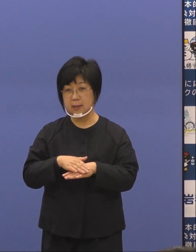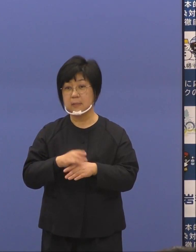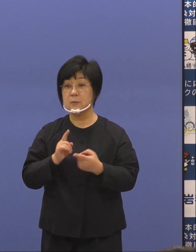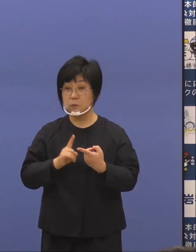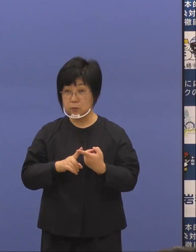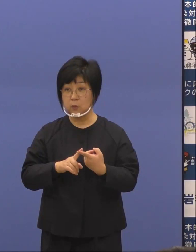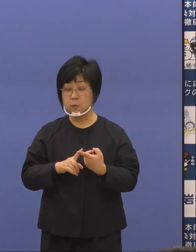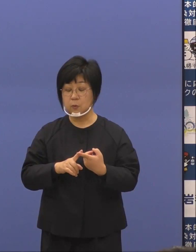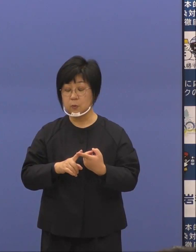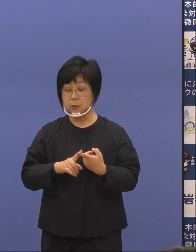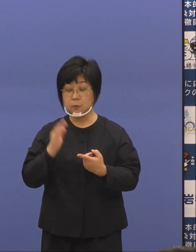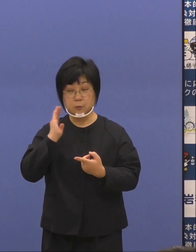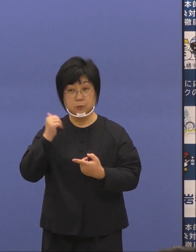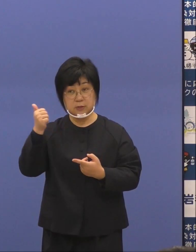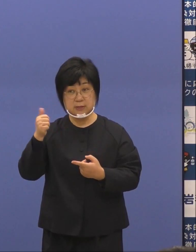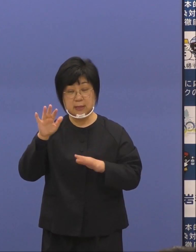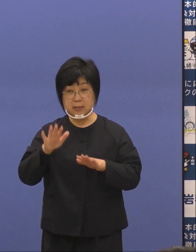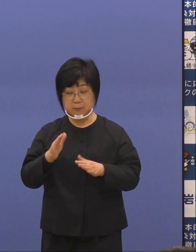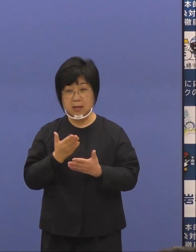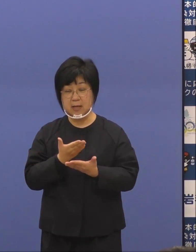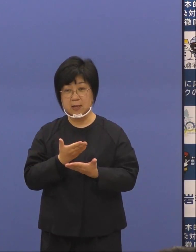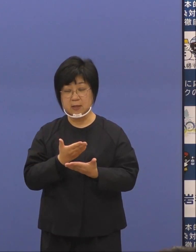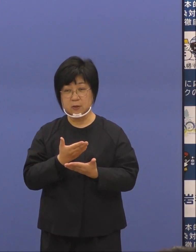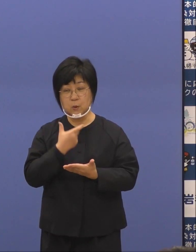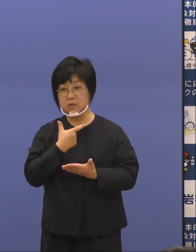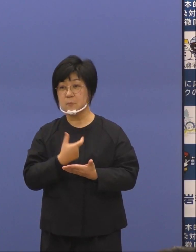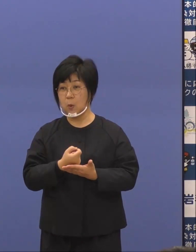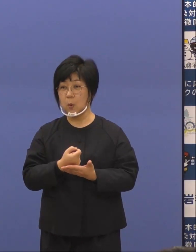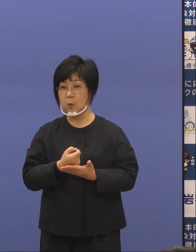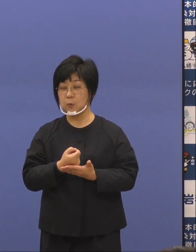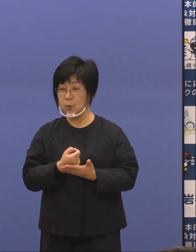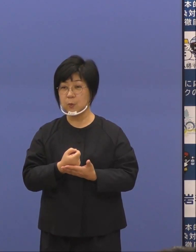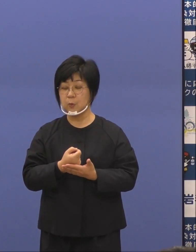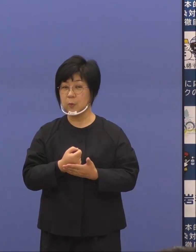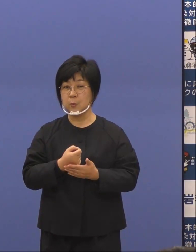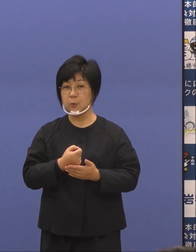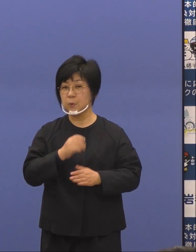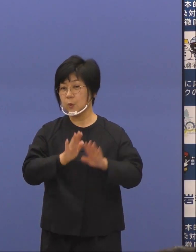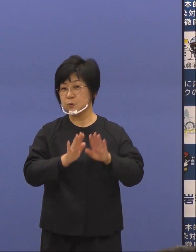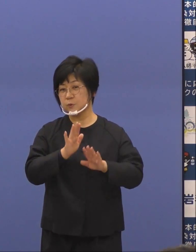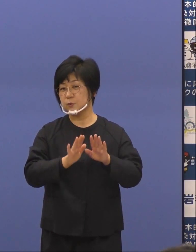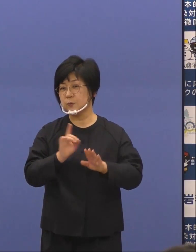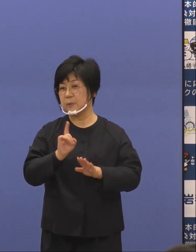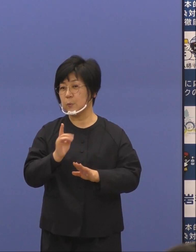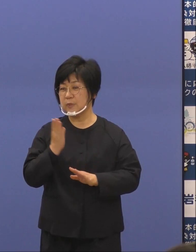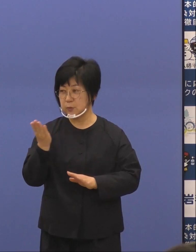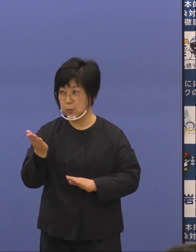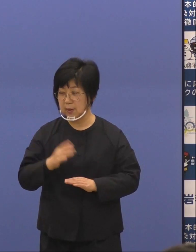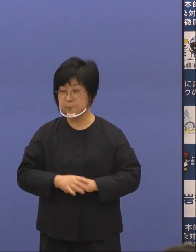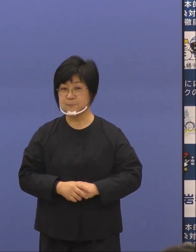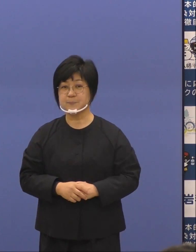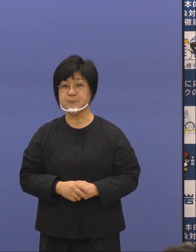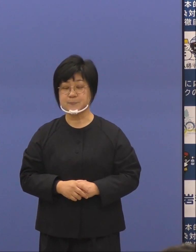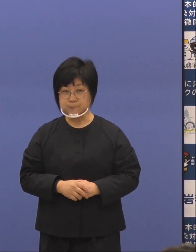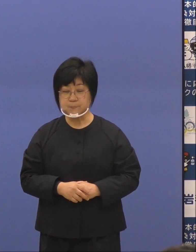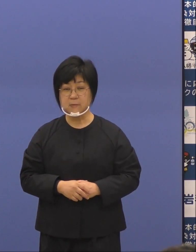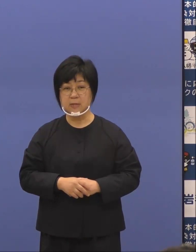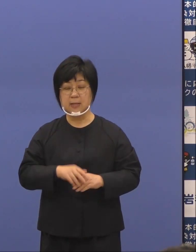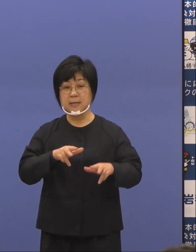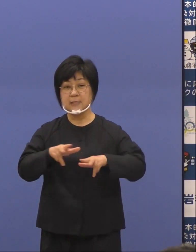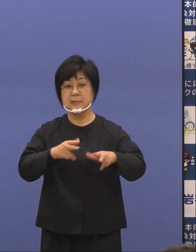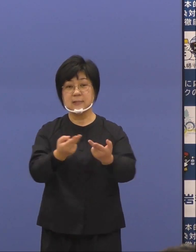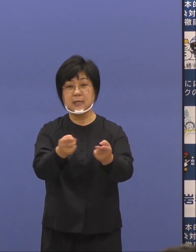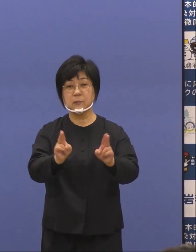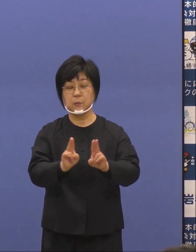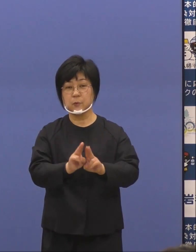ような今の立憲県連が体制なのかというのをちょっと聞かせていただければと思います。 政党の在り方は特